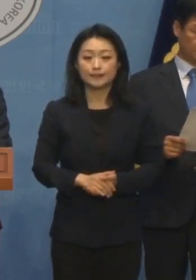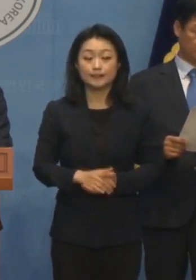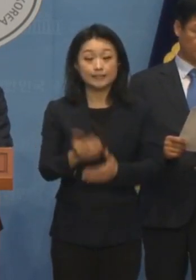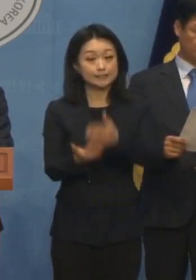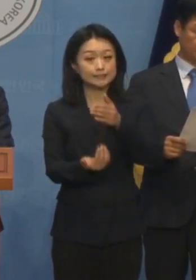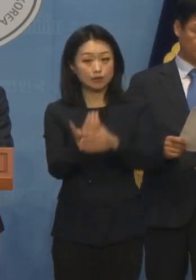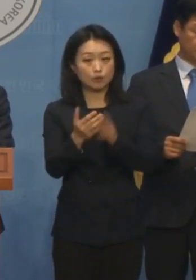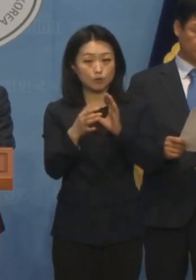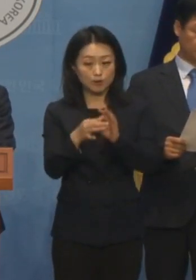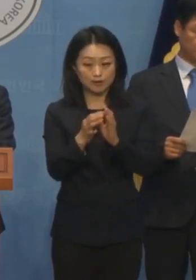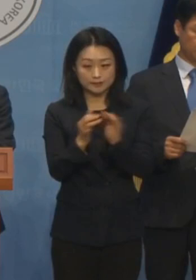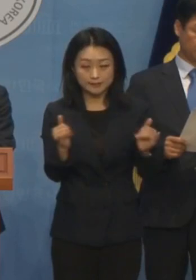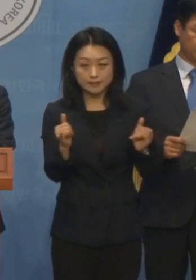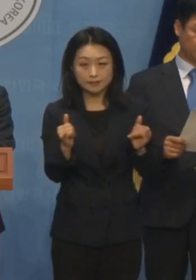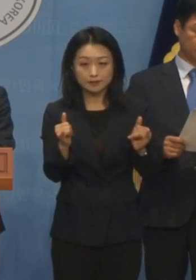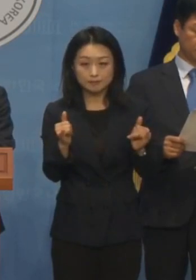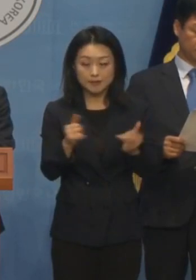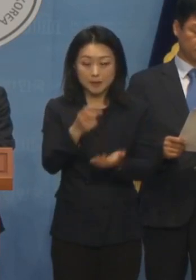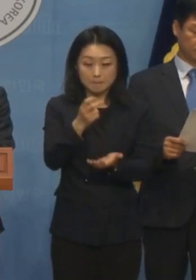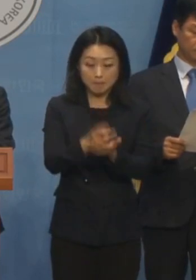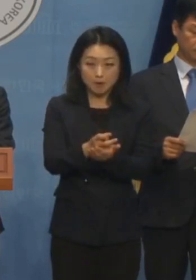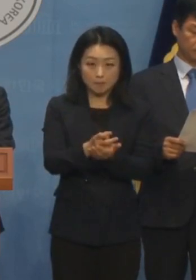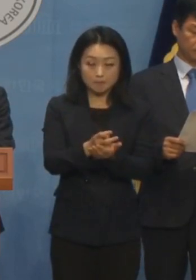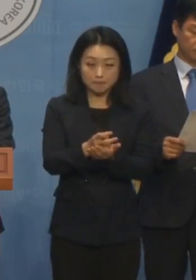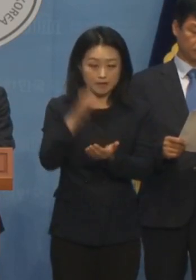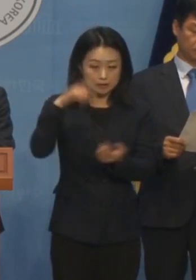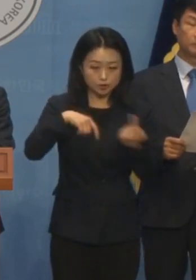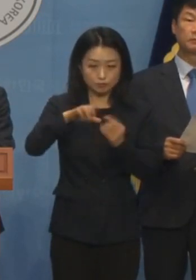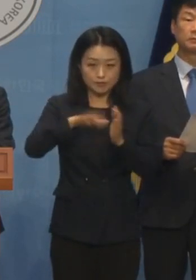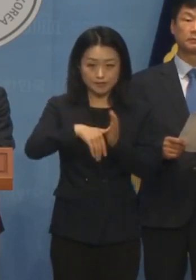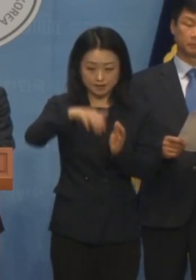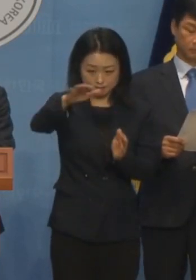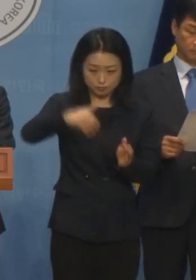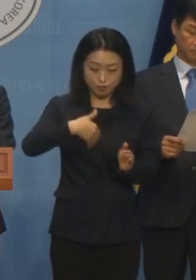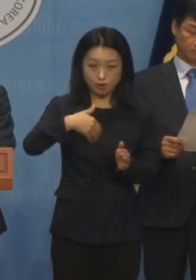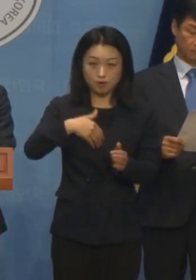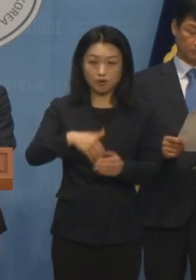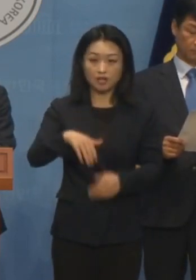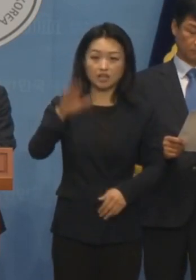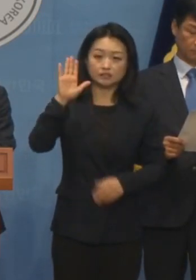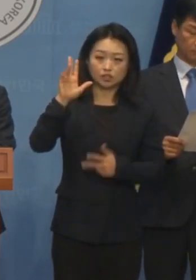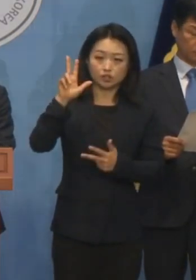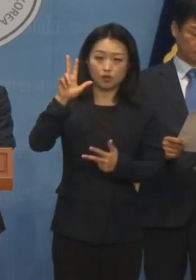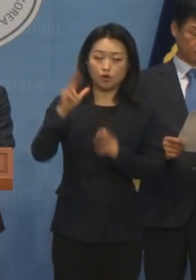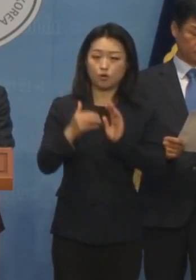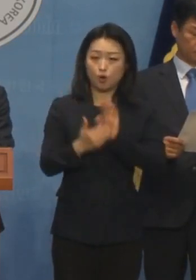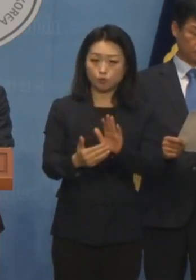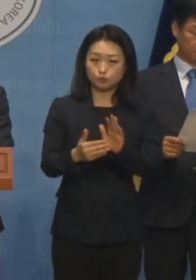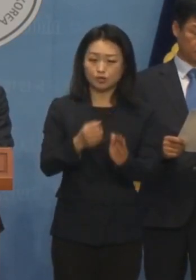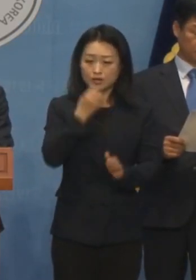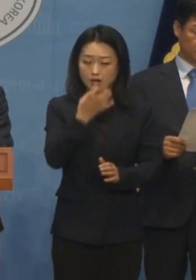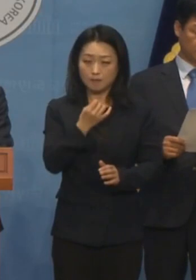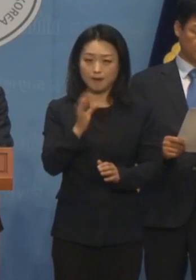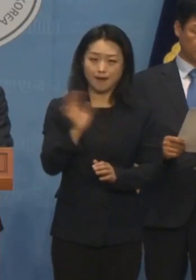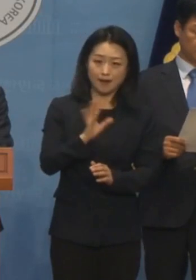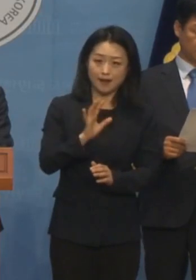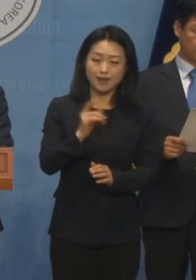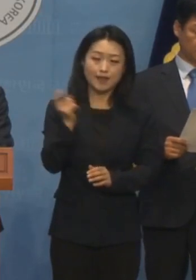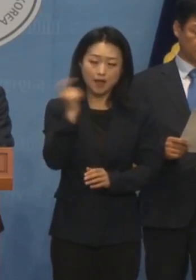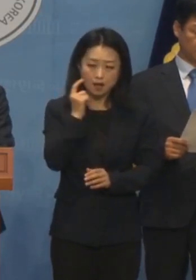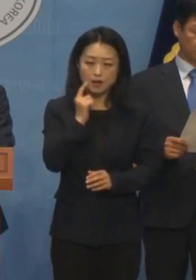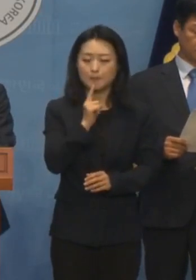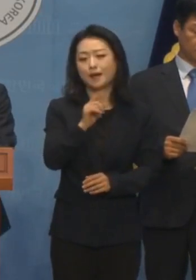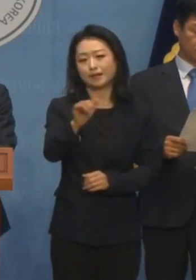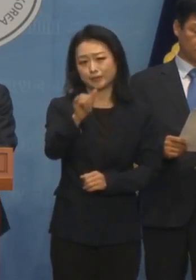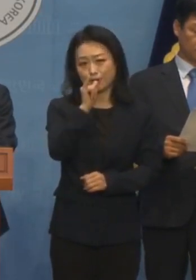사건 관련자들이 입법청문회에서 상식에 어긋나는 증언 선서 거부, 진술 거부, 거짓말 등으로 일관한 점을